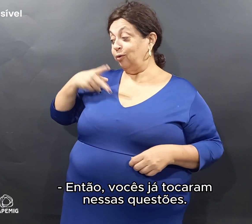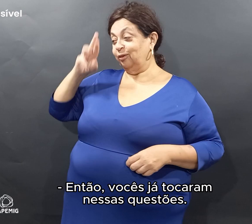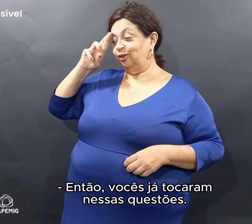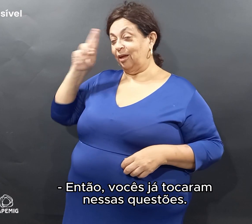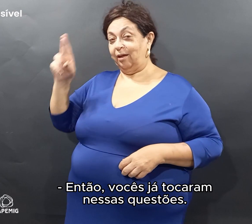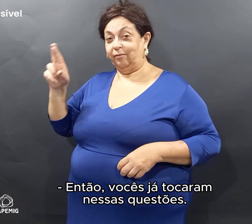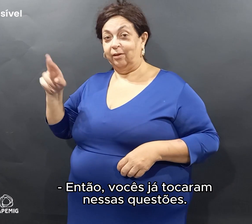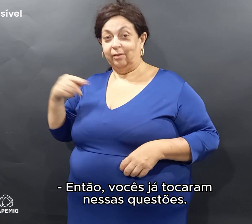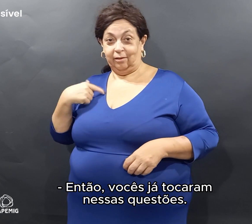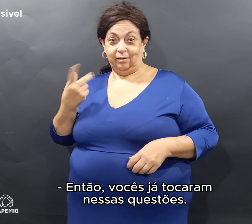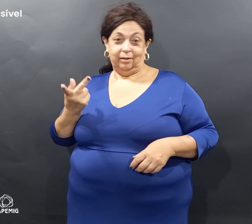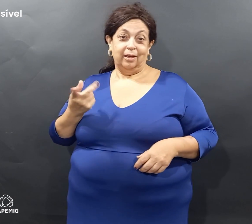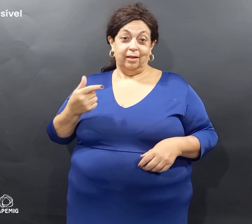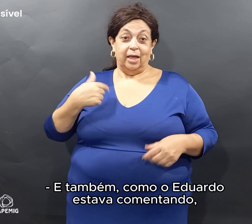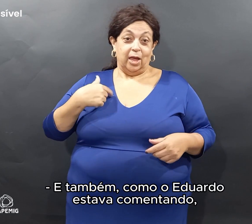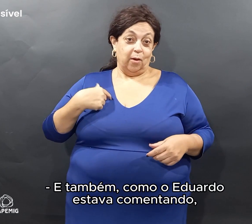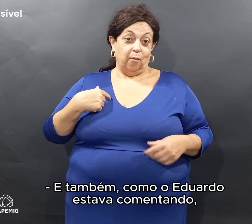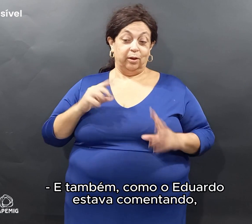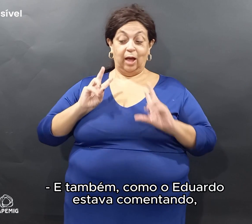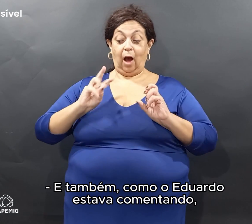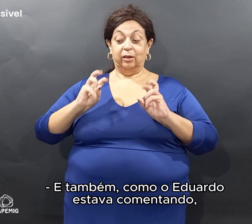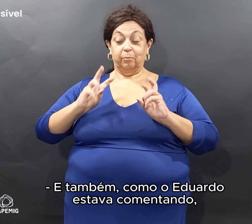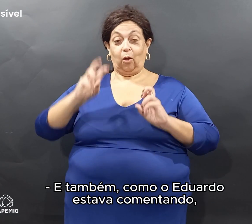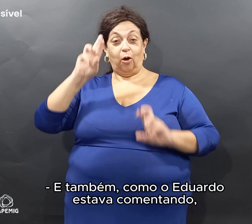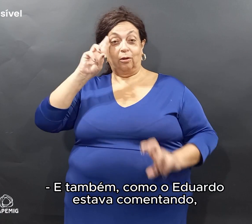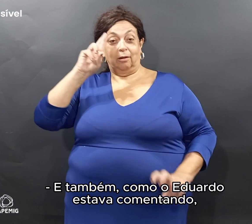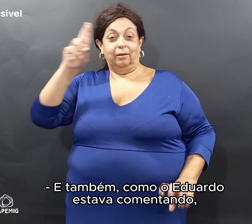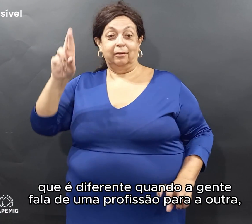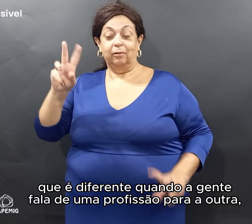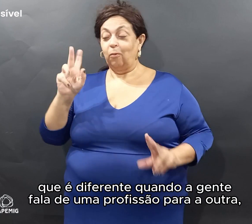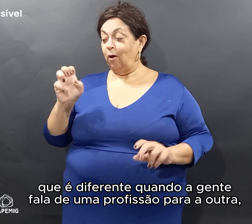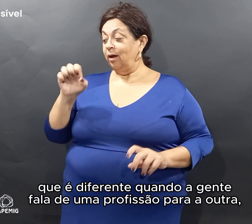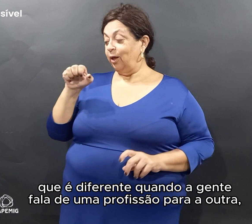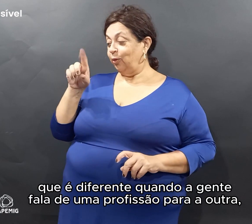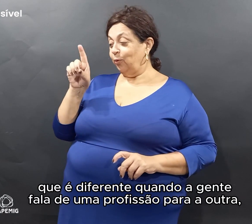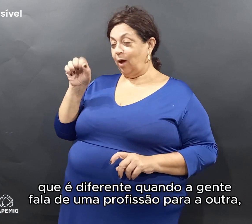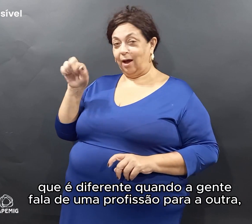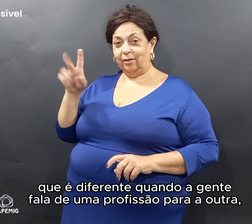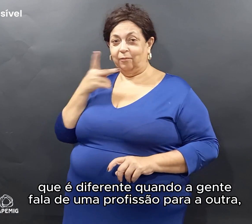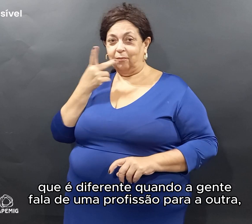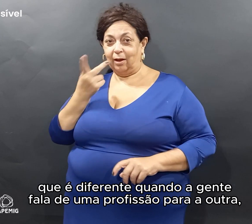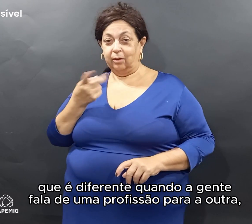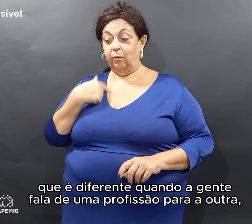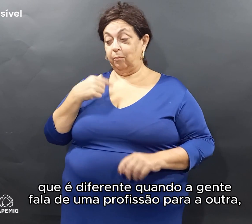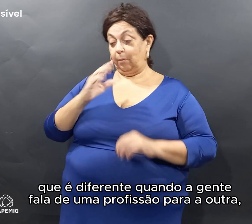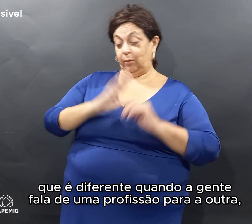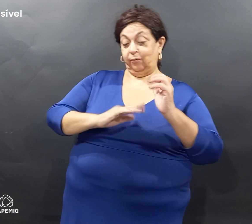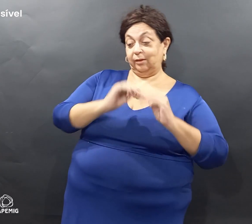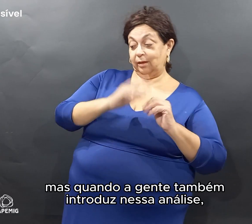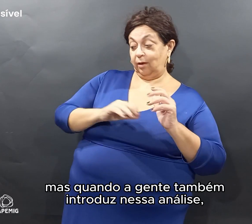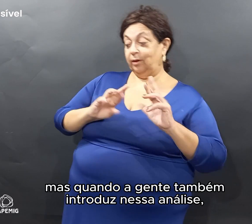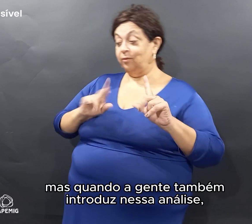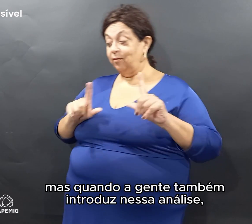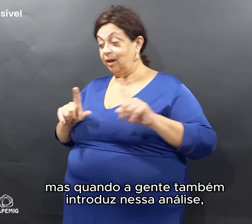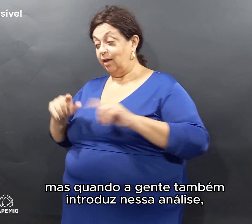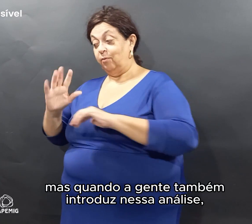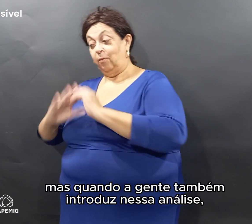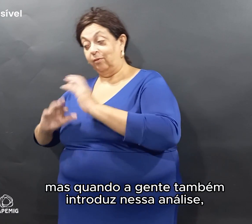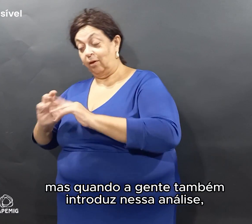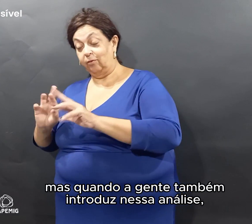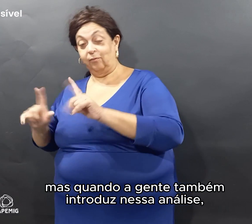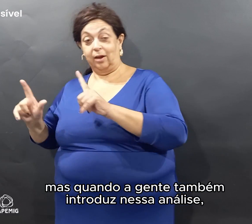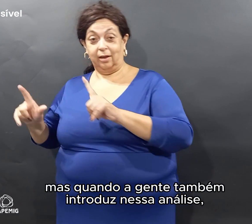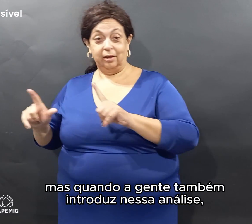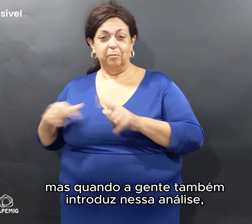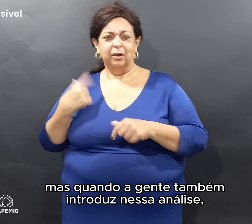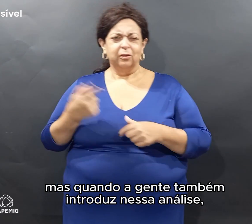vocês já tocaram nessas questões. E também, como o Eduardo estava comentando, que é diferente quando a gente fala de uma profissão para outra, mas quando a gente também